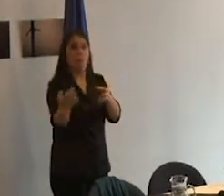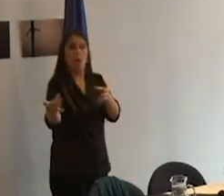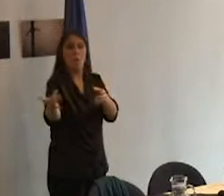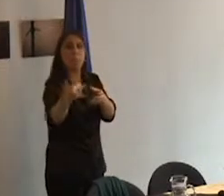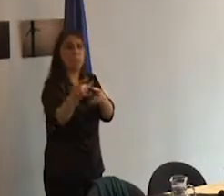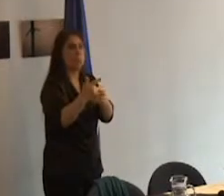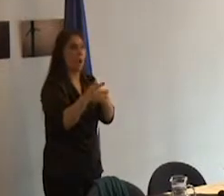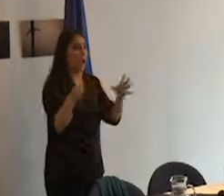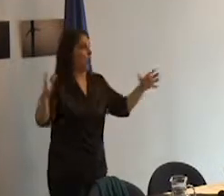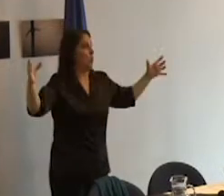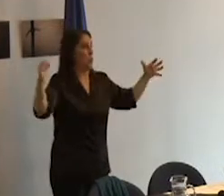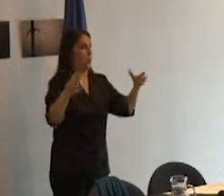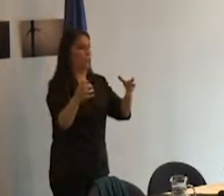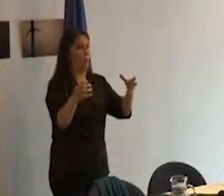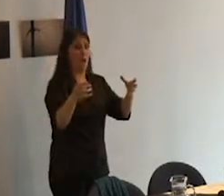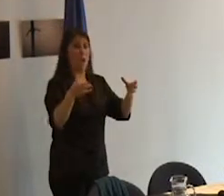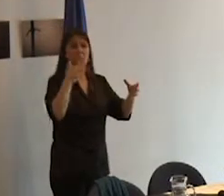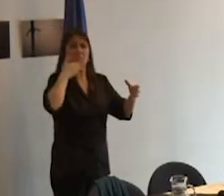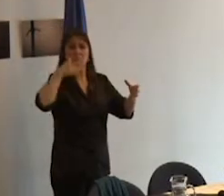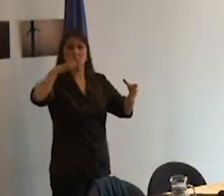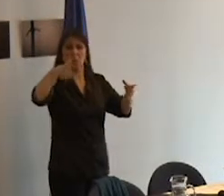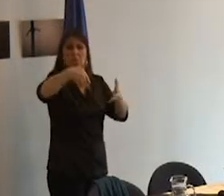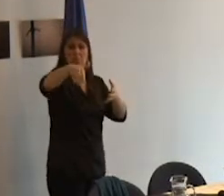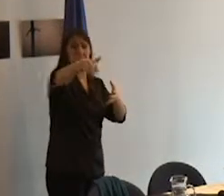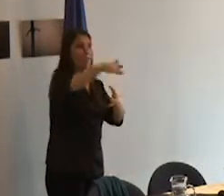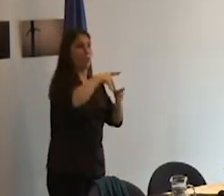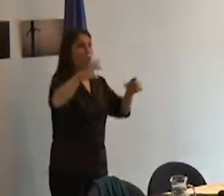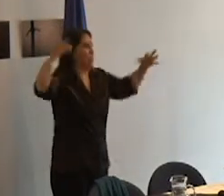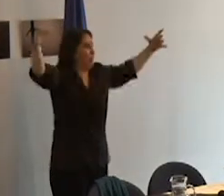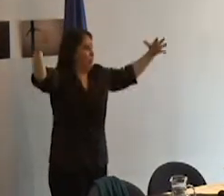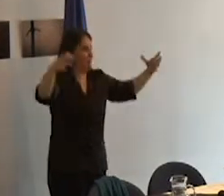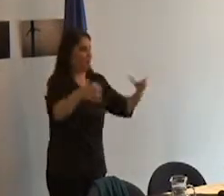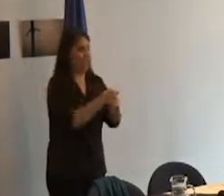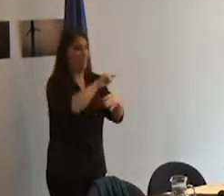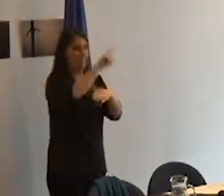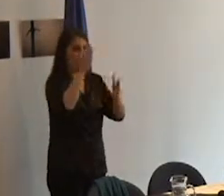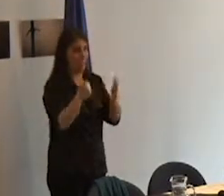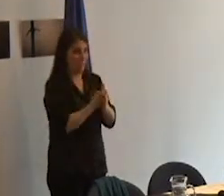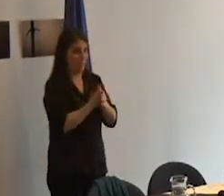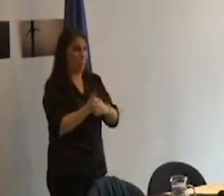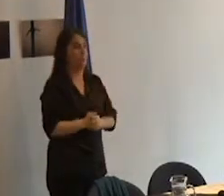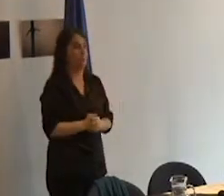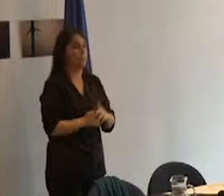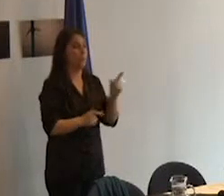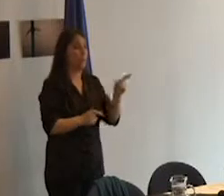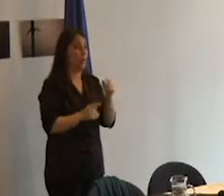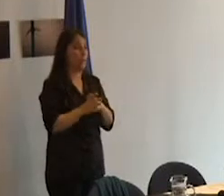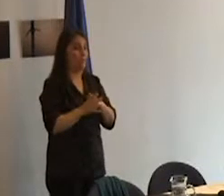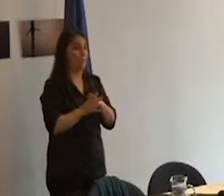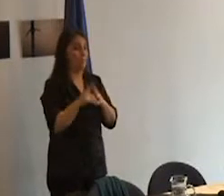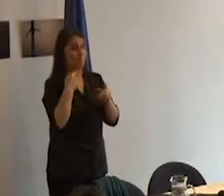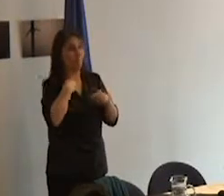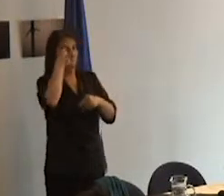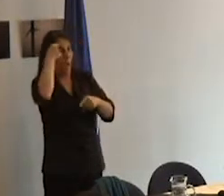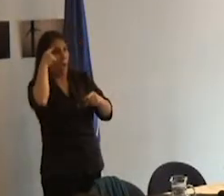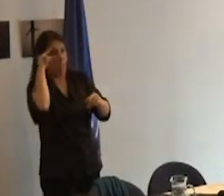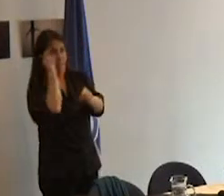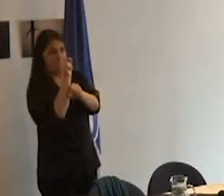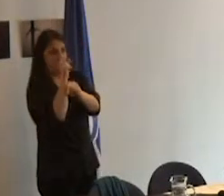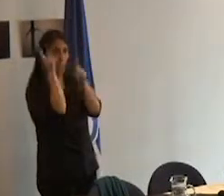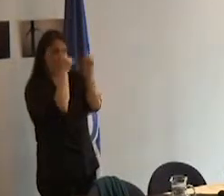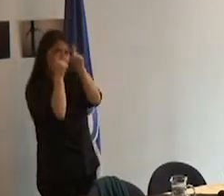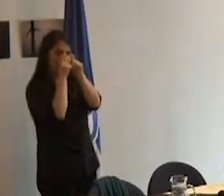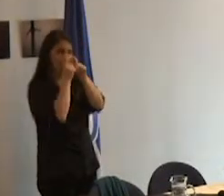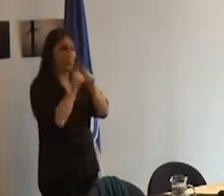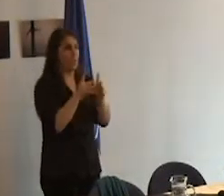y en donde nadie sobre. Esta articulación entre la interculturalidad crítica y la decolonialidad impulsa